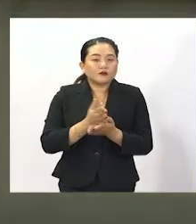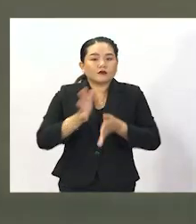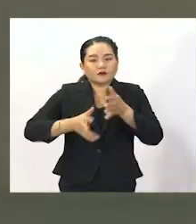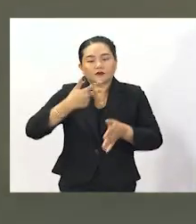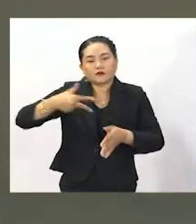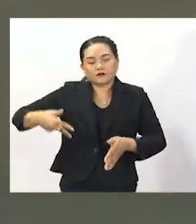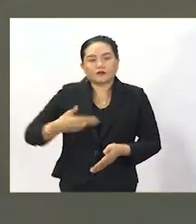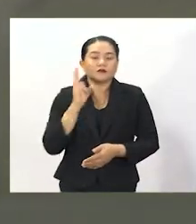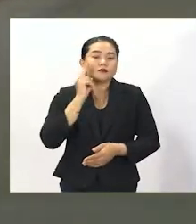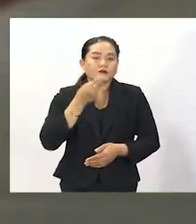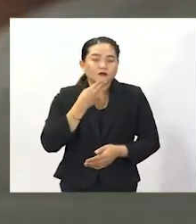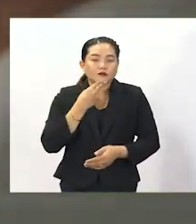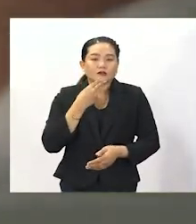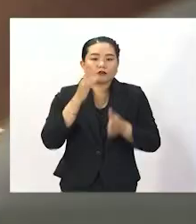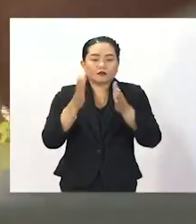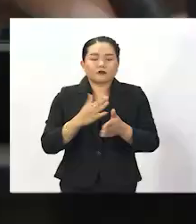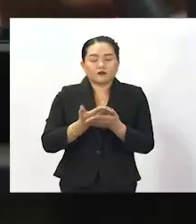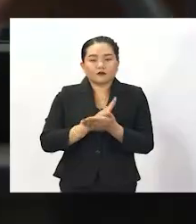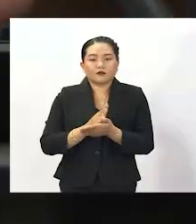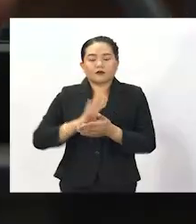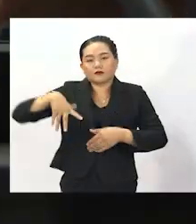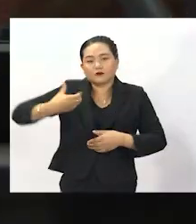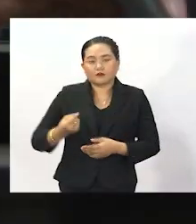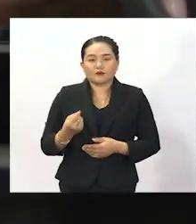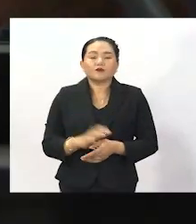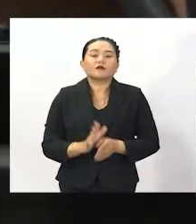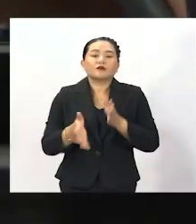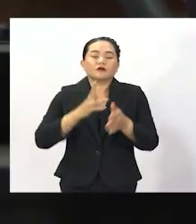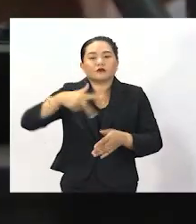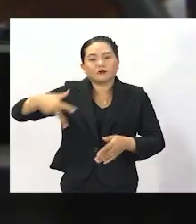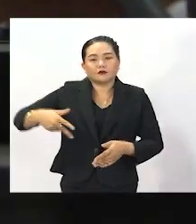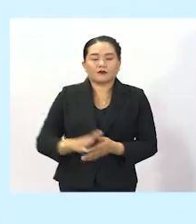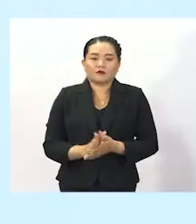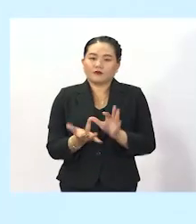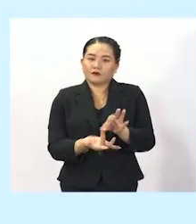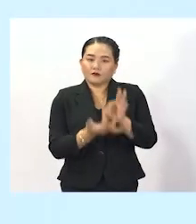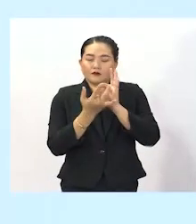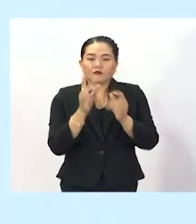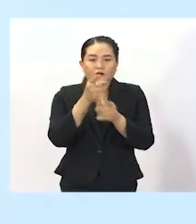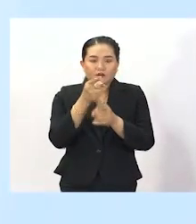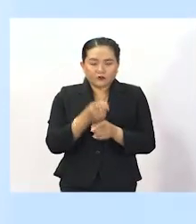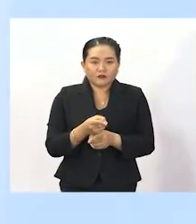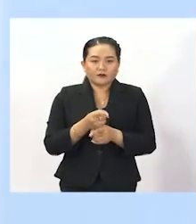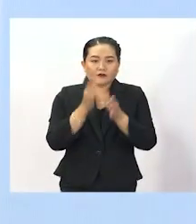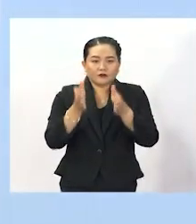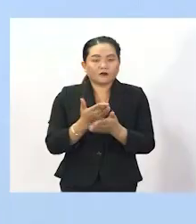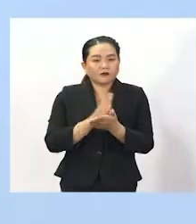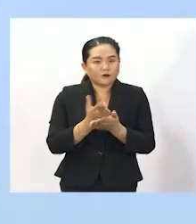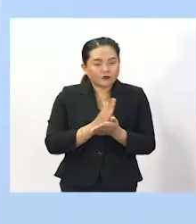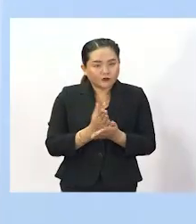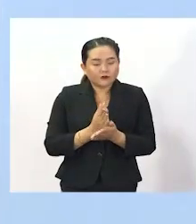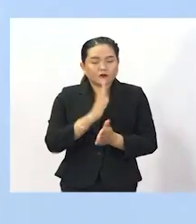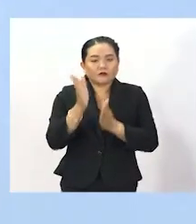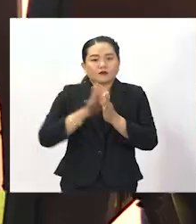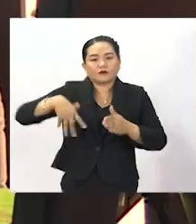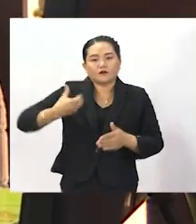ម្រាប់មនុស្សថ្លង់ដែលការបកប្រែភាសាខ្មែរទៅជាភាសាសញ្ញានេះមានលក្ខណៈពិសេសស្របតាមក្បួនខ្នាតនៃការបកប្រែភាសាសញ្ញាក